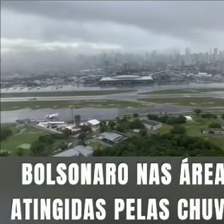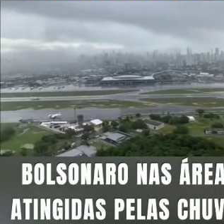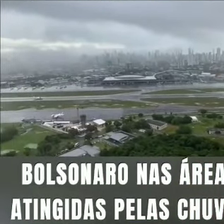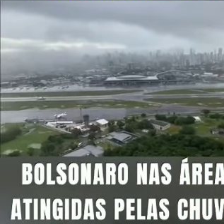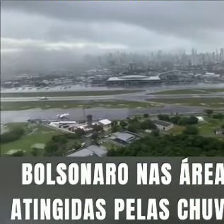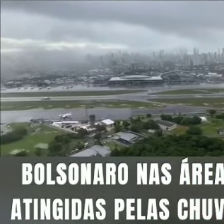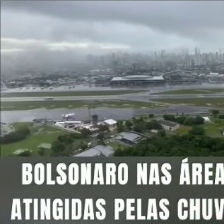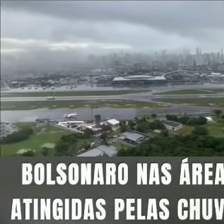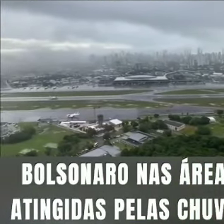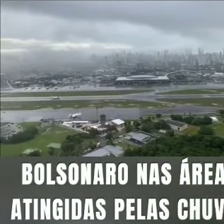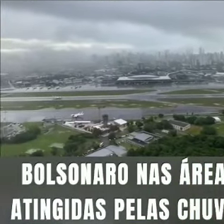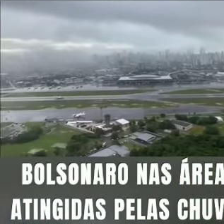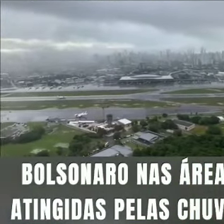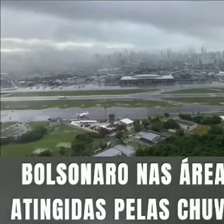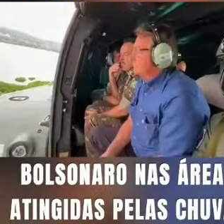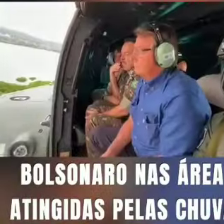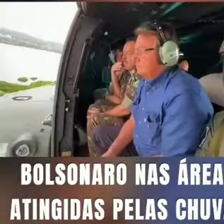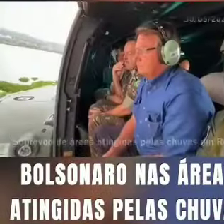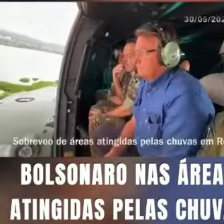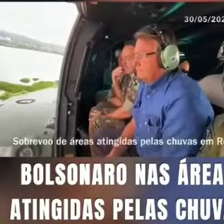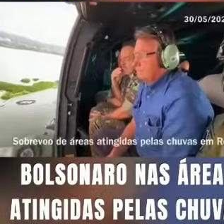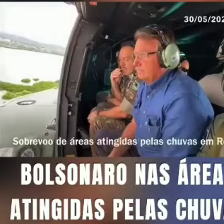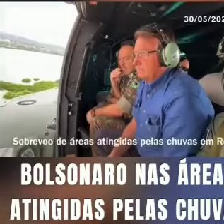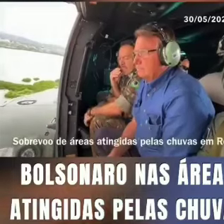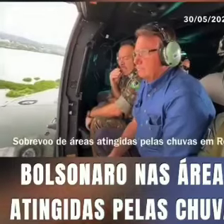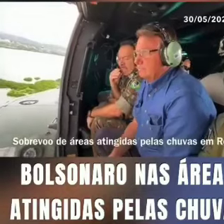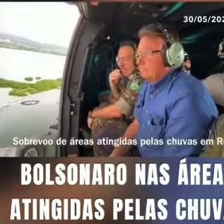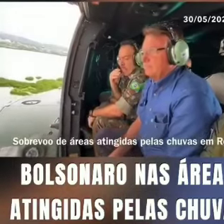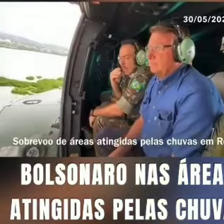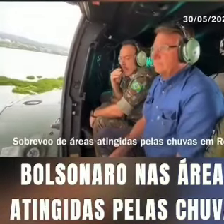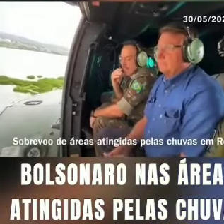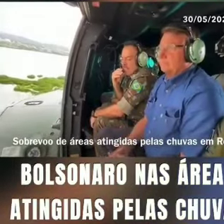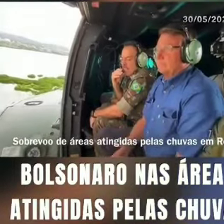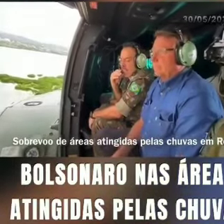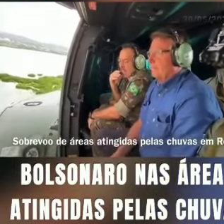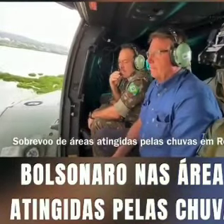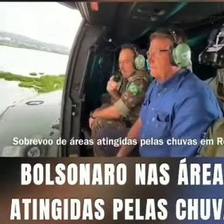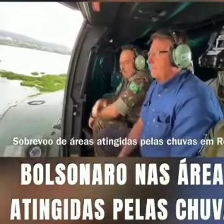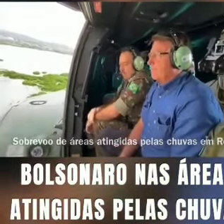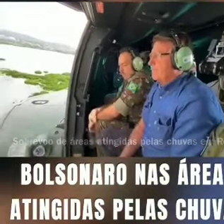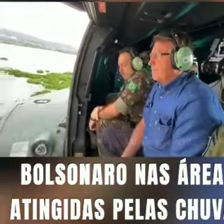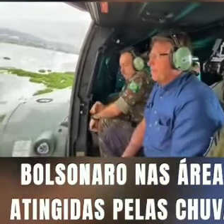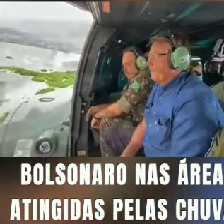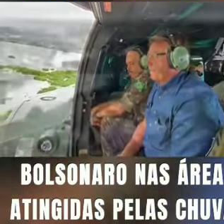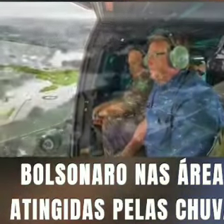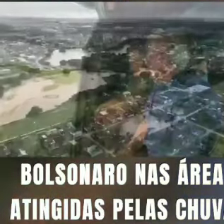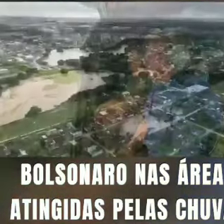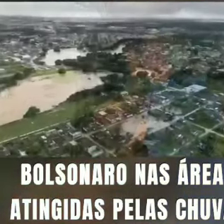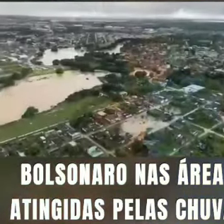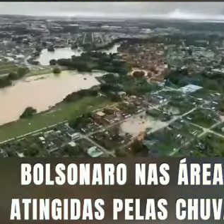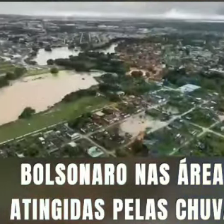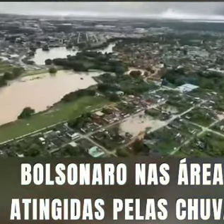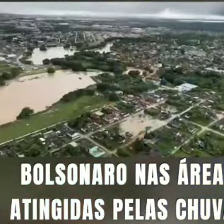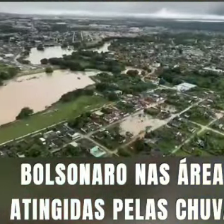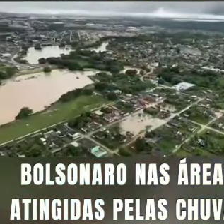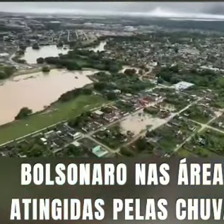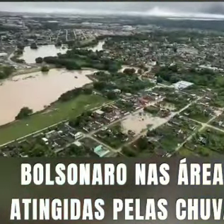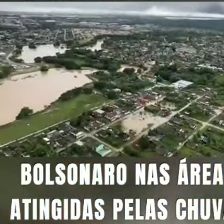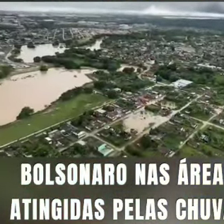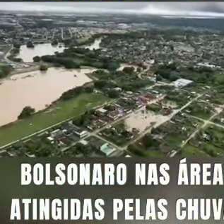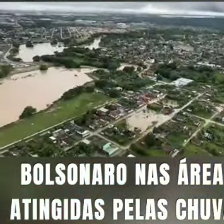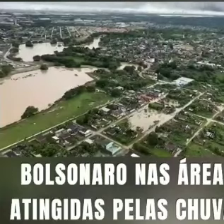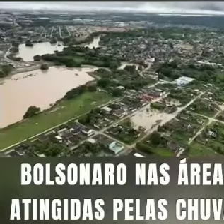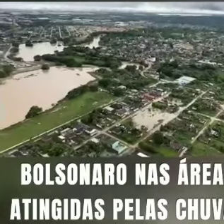Não os outros governantes, a grande maioria dos políticos, dos governadores e dos prefeitos